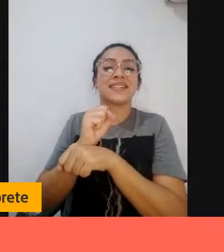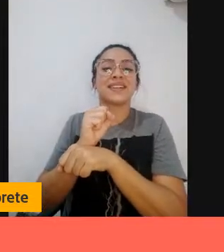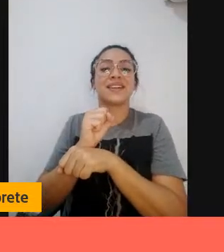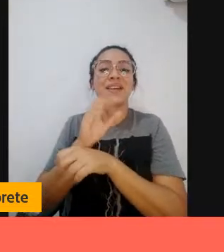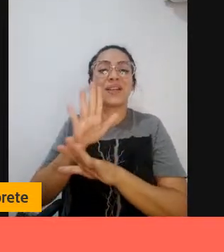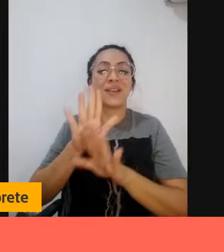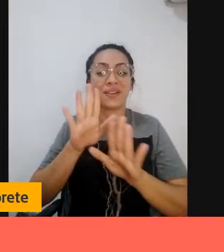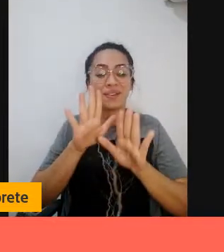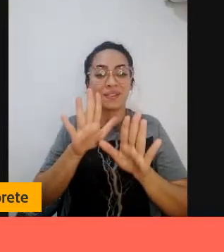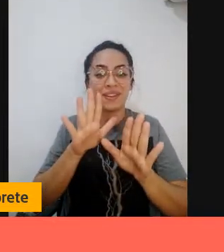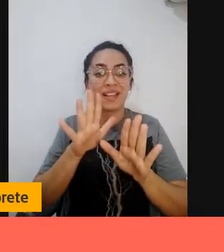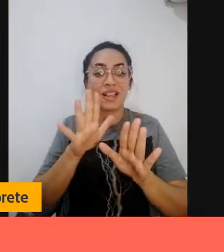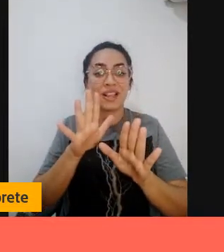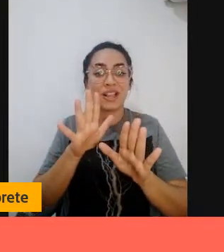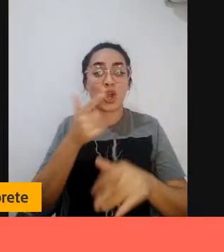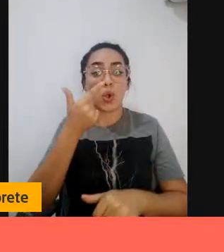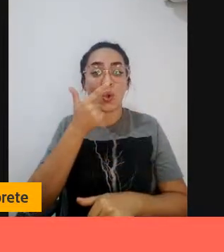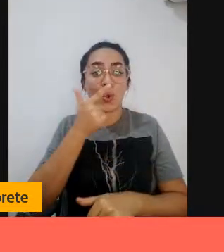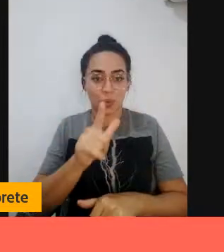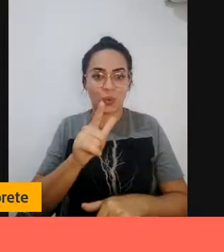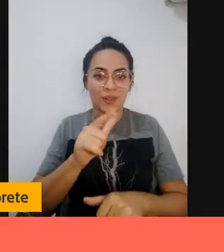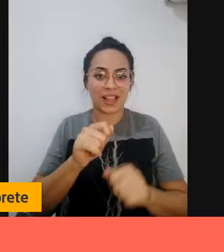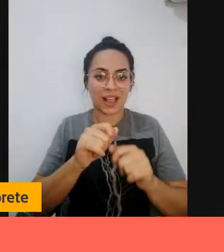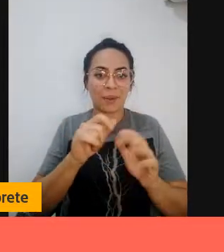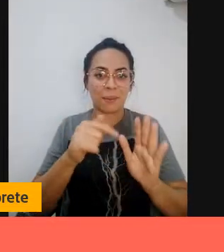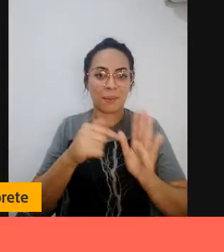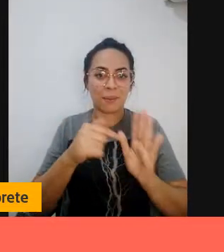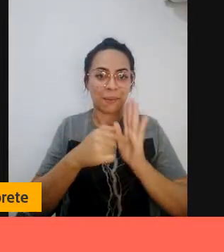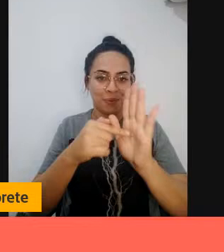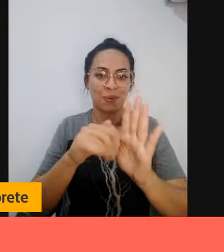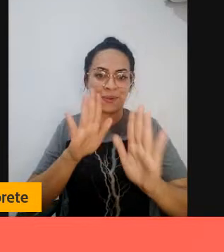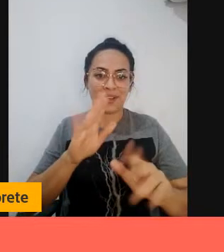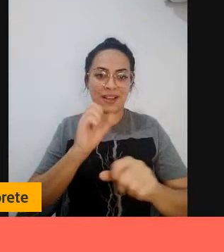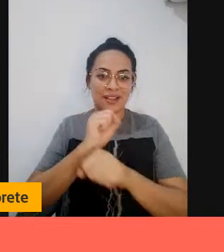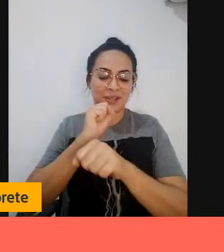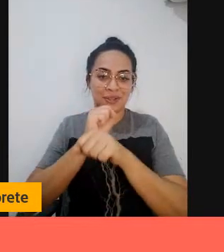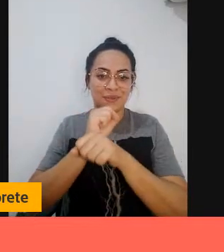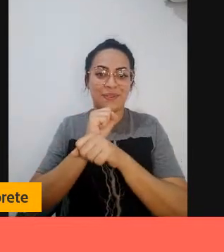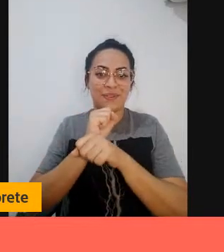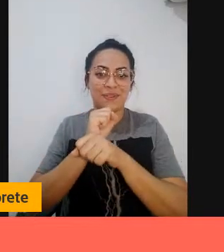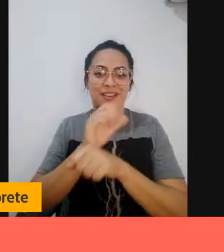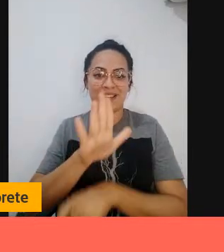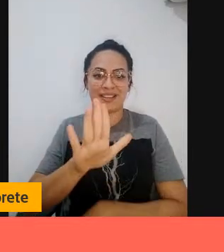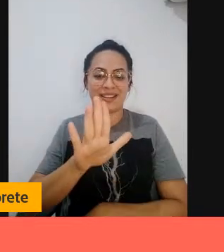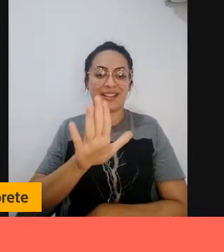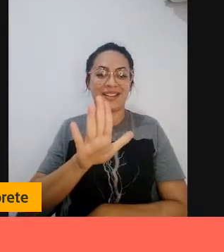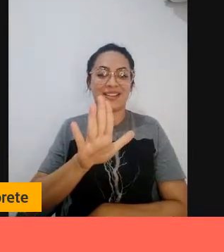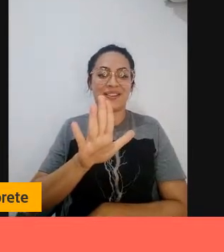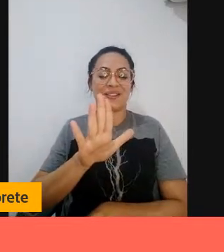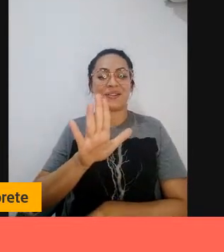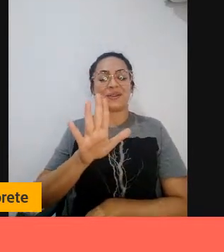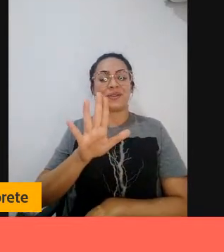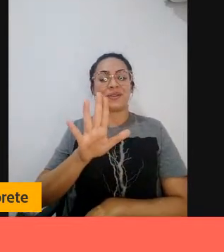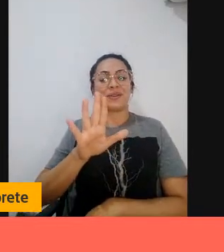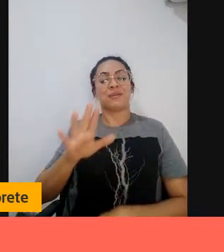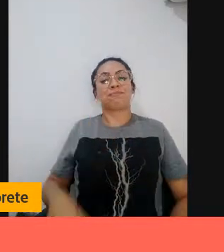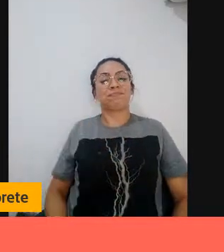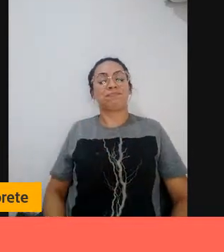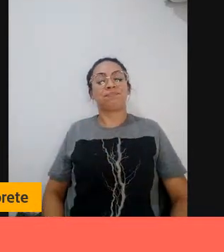ver se vai conseguir funcionar aqui. Peraí, gente. Vocês têm que me dar um tempinho aqui. Peraí, que o negócio vai